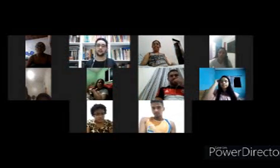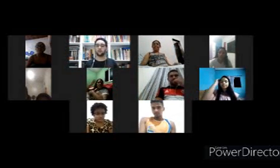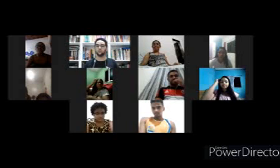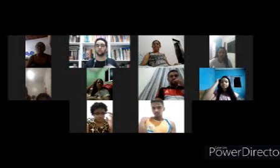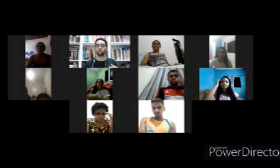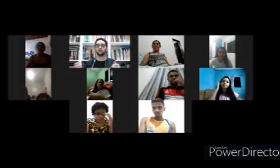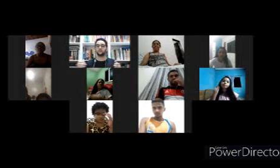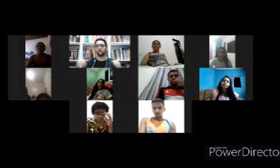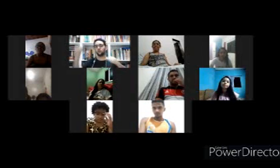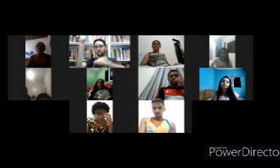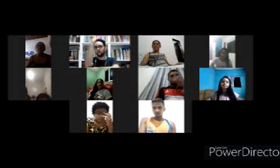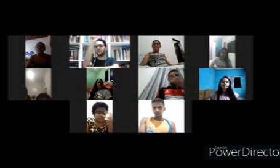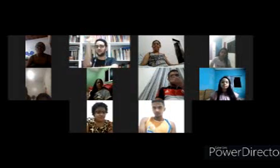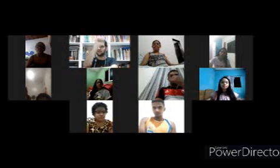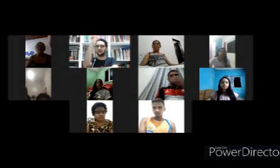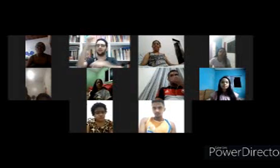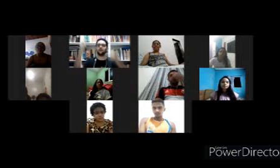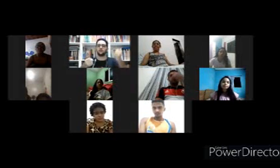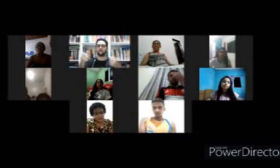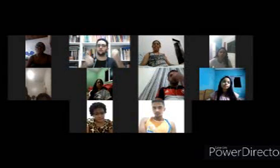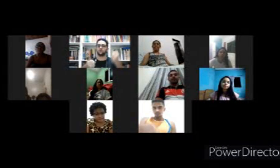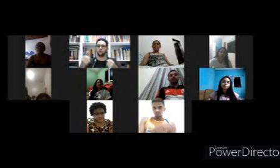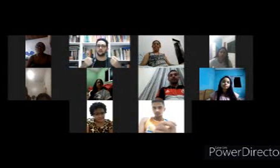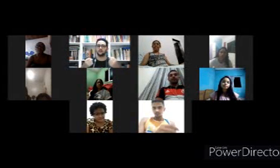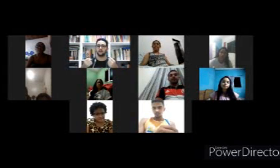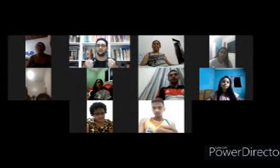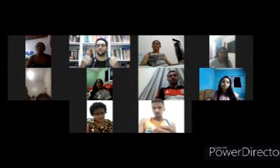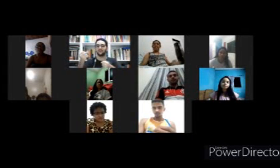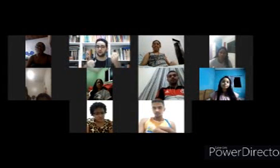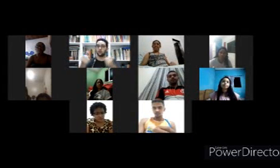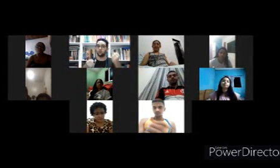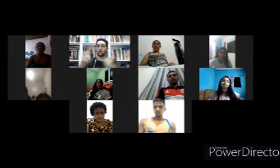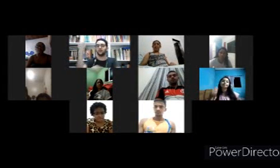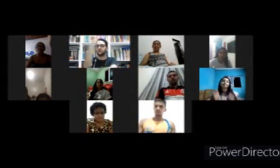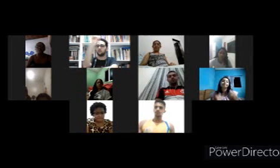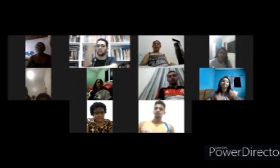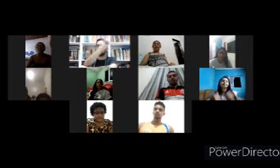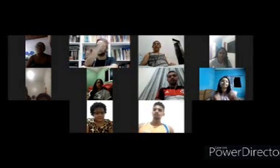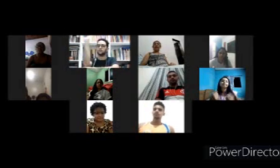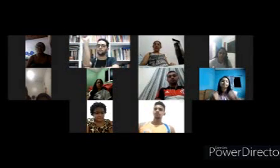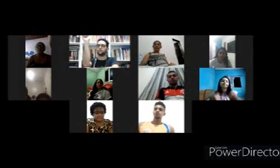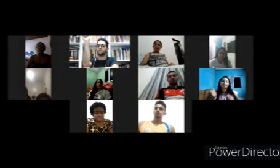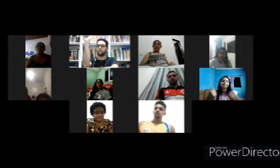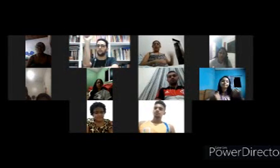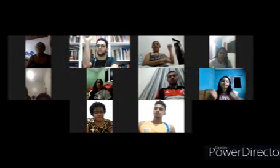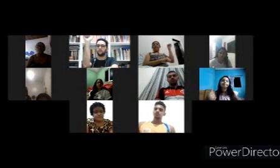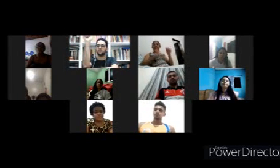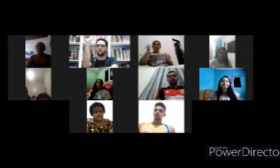Tem alguns surdos que usam mais esse daqui, tem eles que usam esse daqui. Mas é mais comum esse do que esse. Eu já vi mais esse,